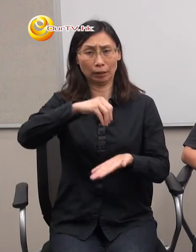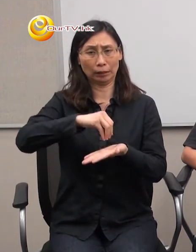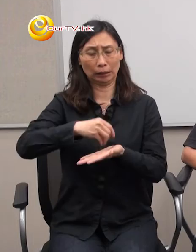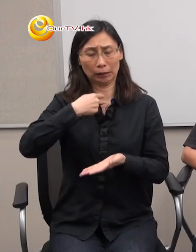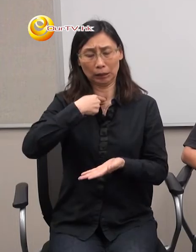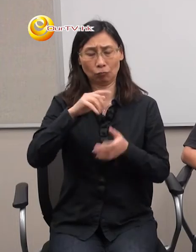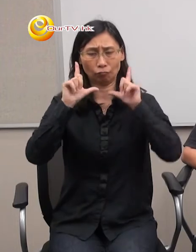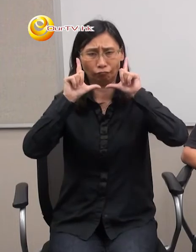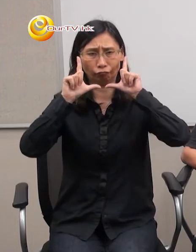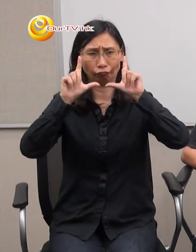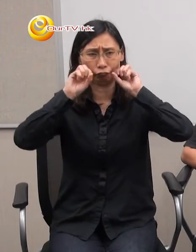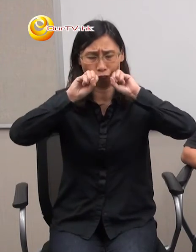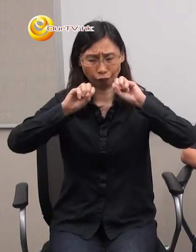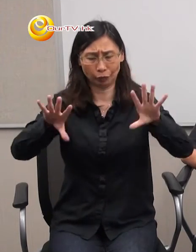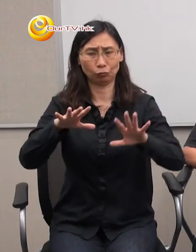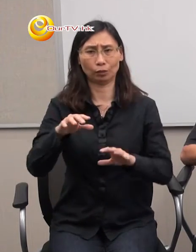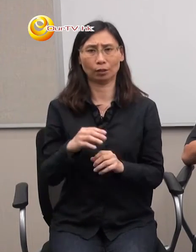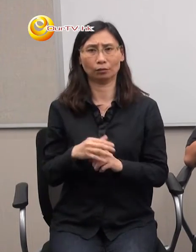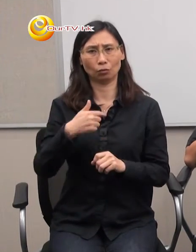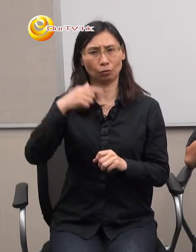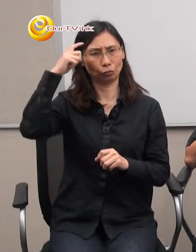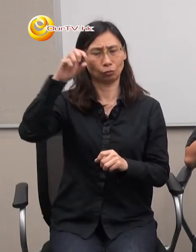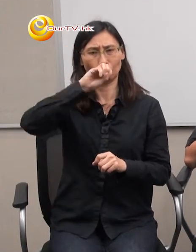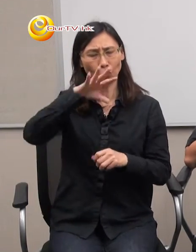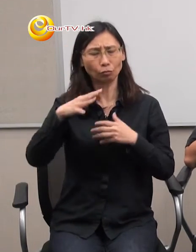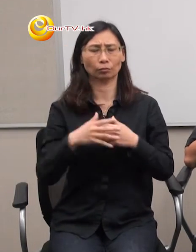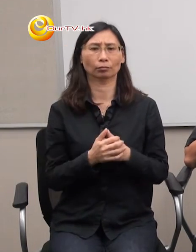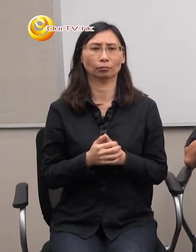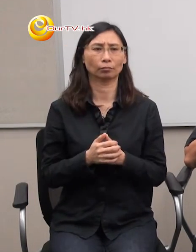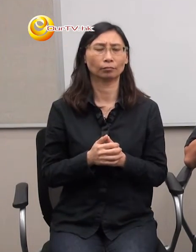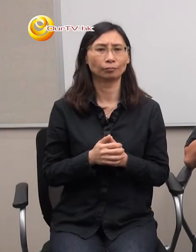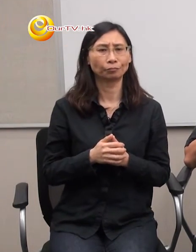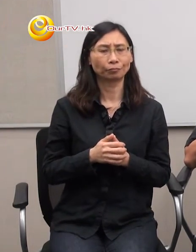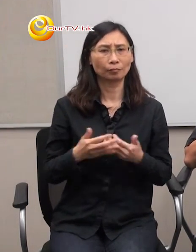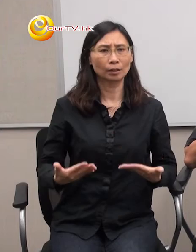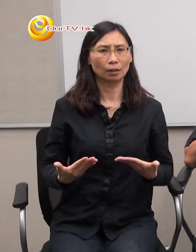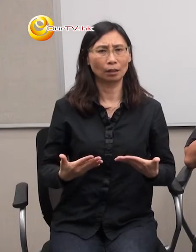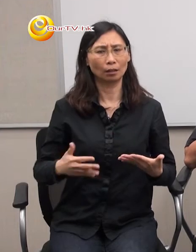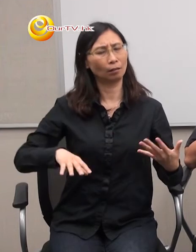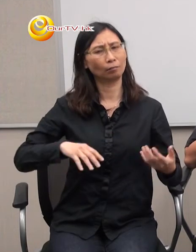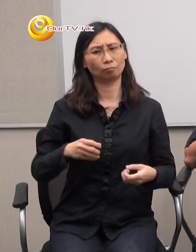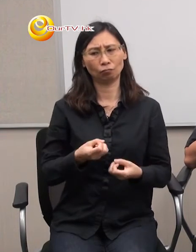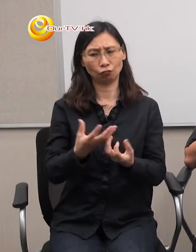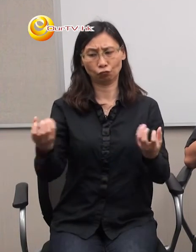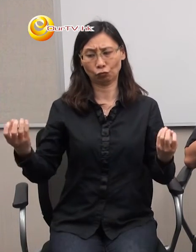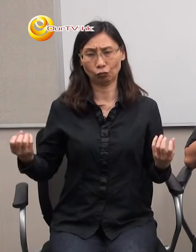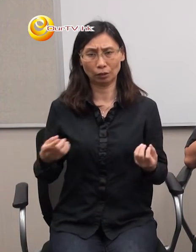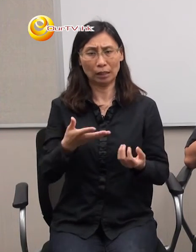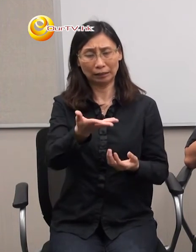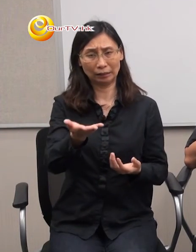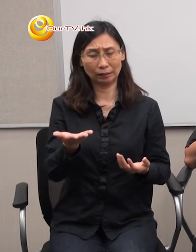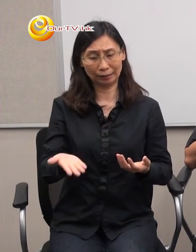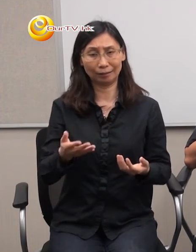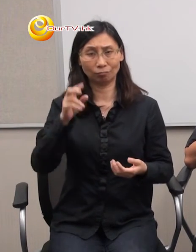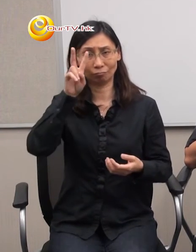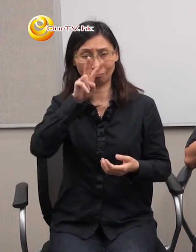我哋 係啊， 咁啊就唔係佢想。要收到嗰種招待方式咯。 不過而家好散喎，我希望如果睇到呢段嘢嘅